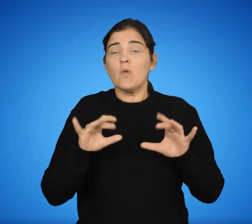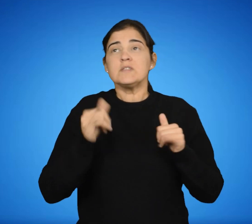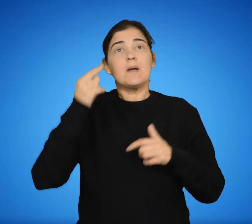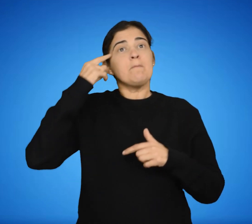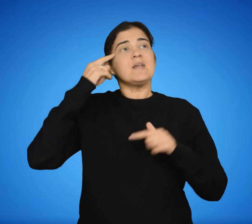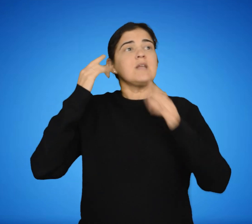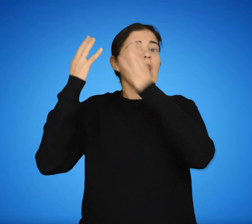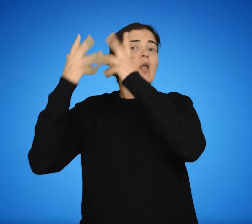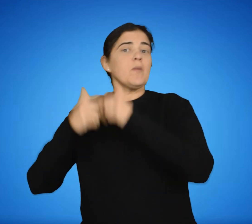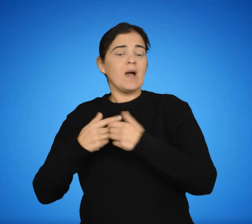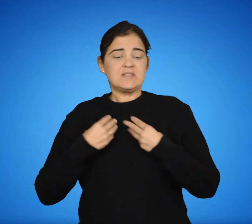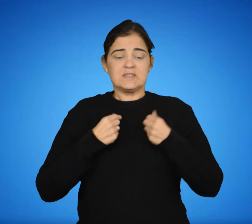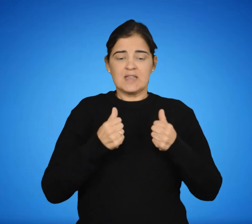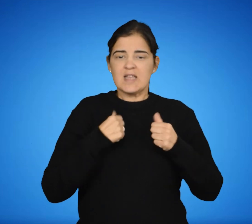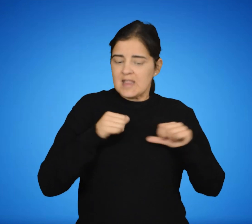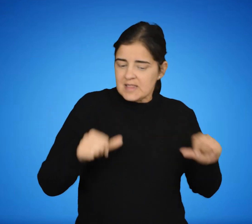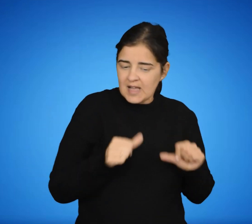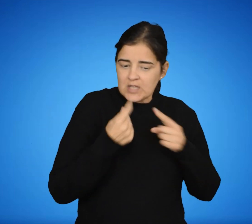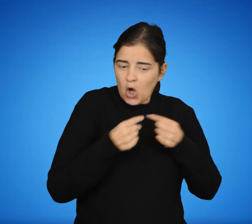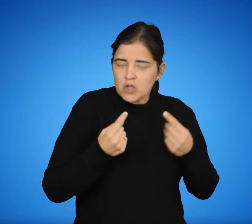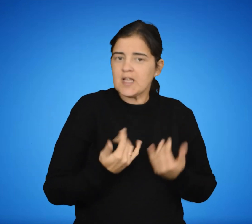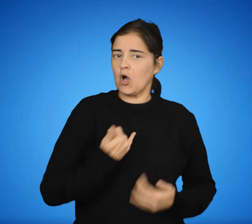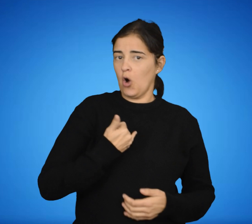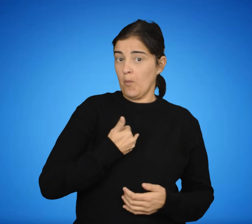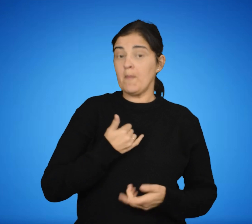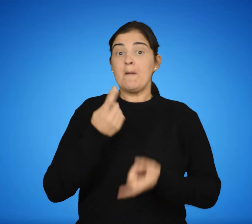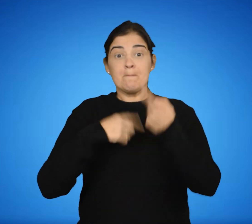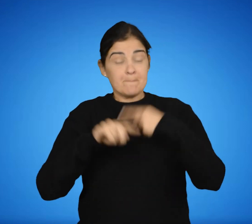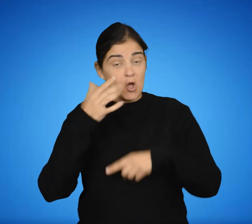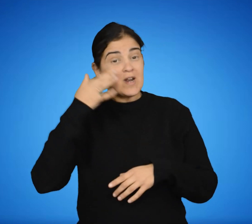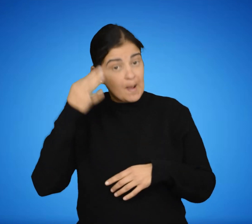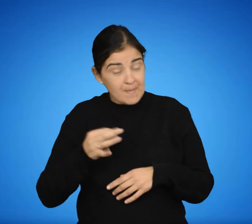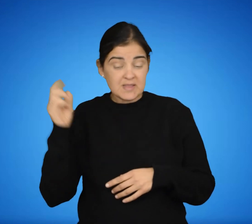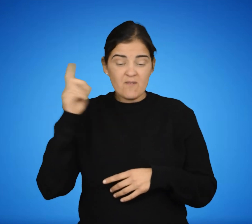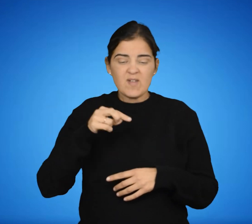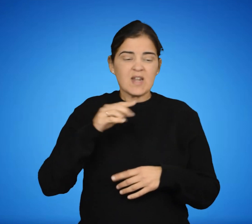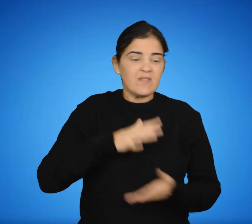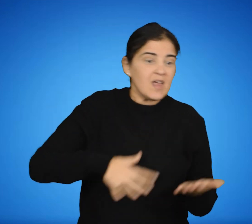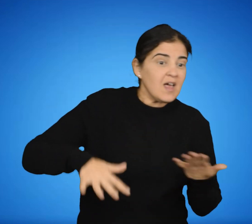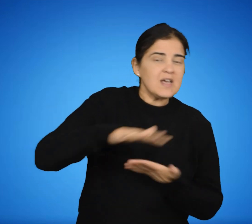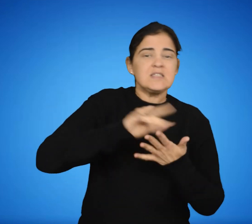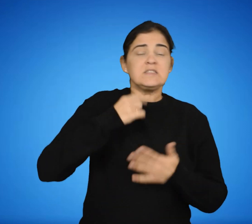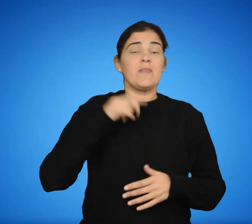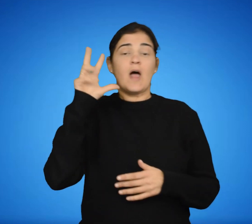manera de pensar, sentir y actuar. Pero realmente viene del entorno sin que nos demos